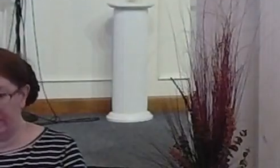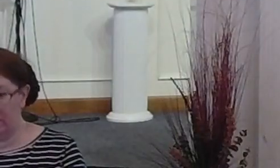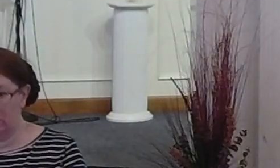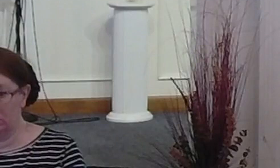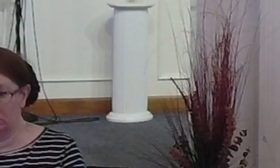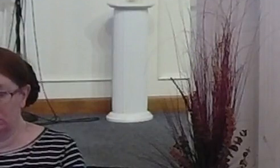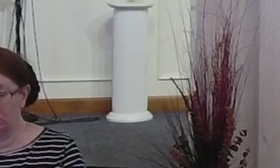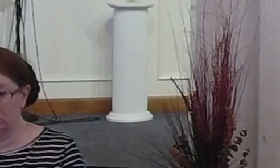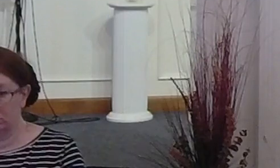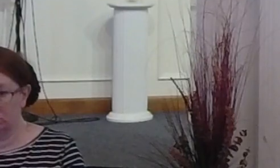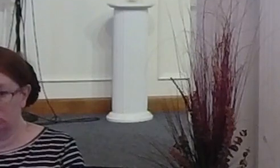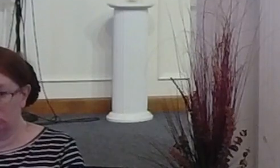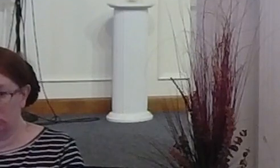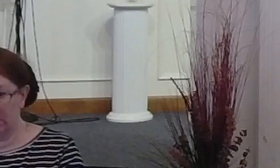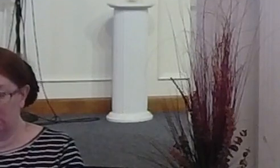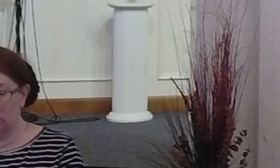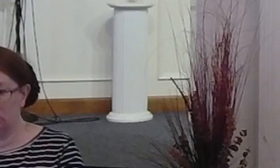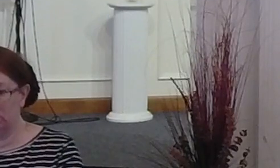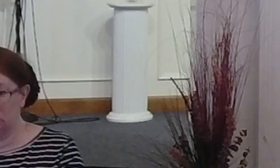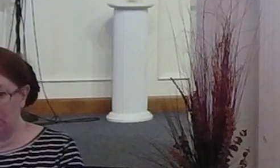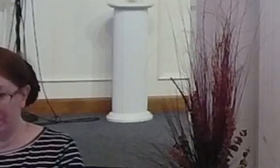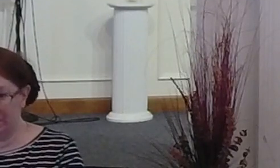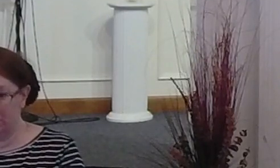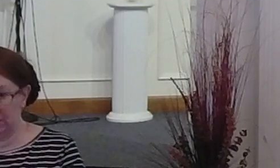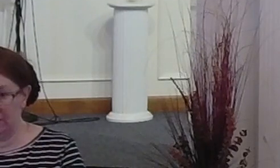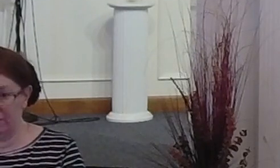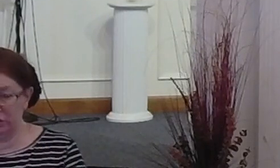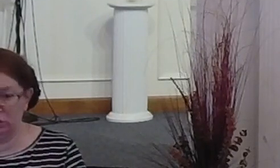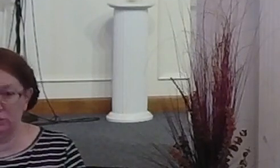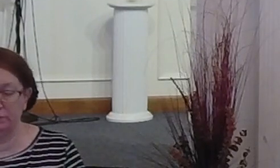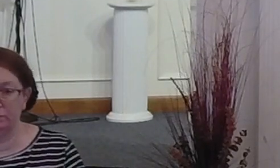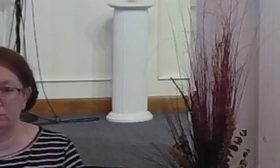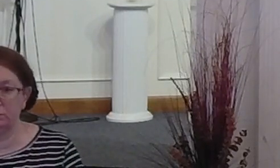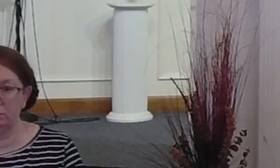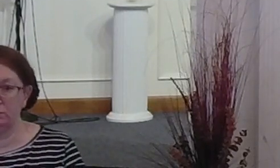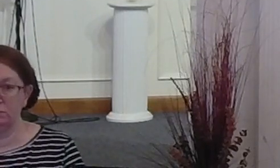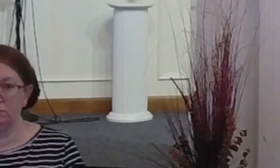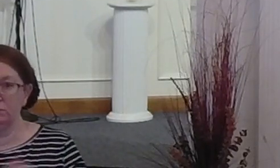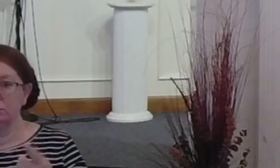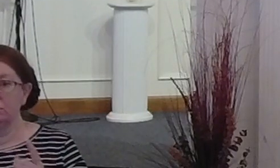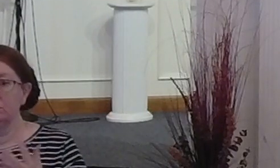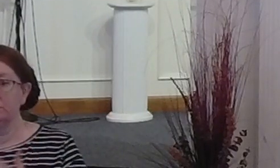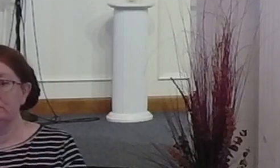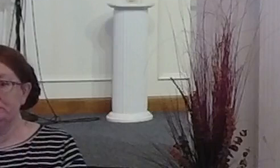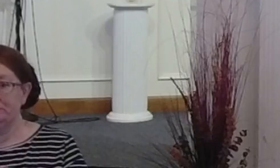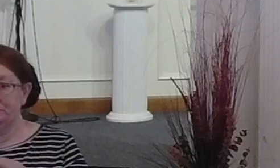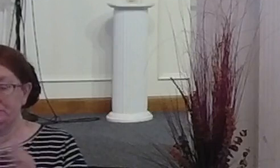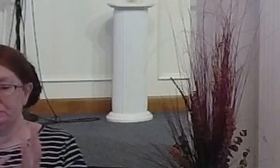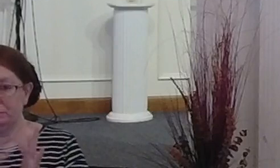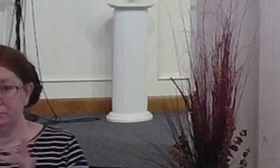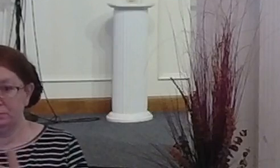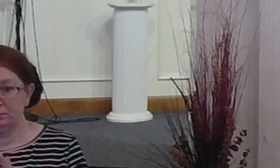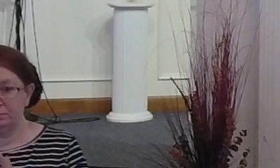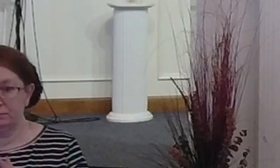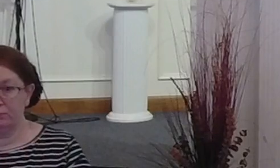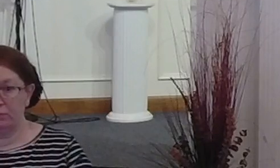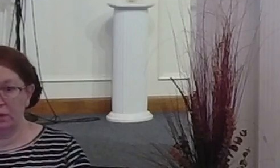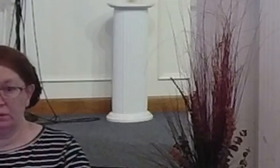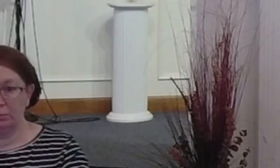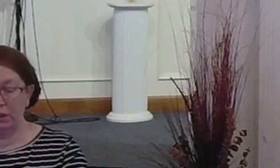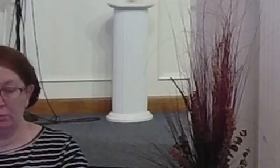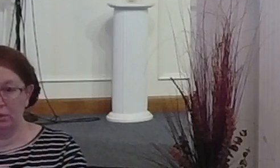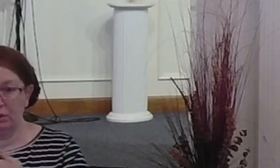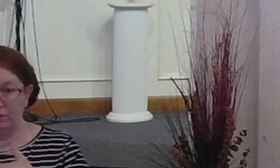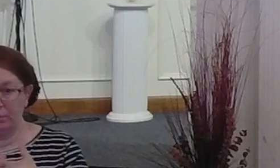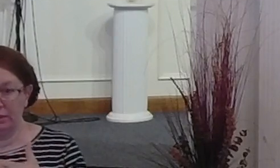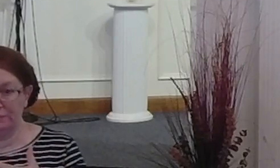Satanás sabía que era su dominio sobre el hombre lo que había terminado. Y todo a través del nombre de Jesús